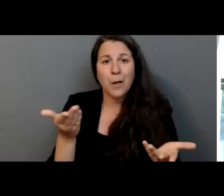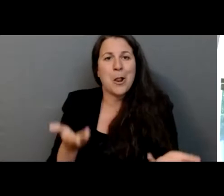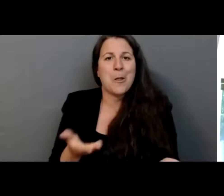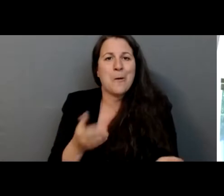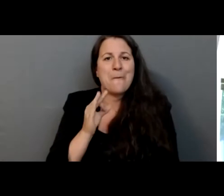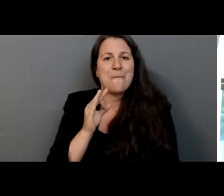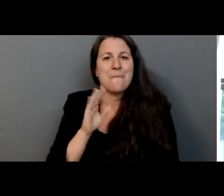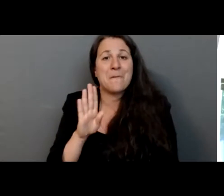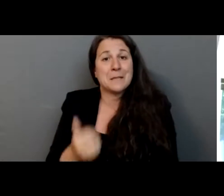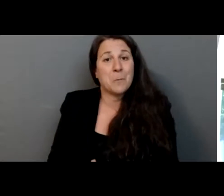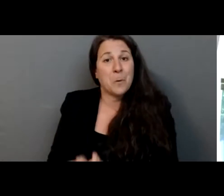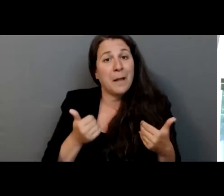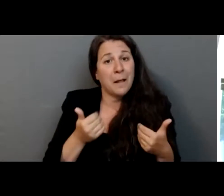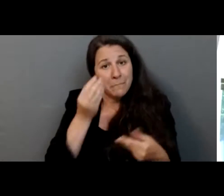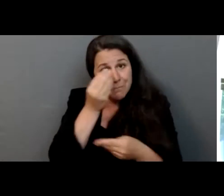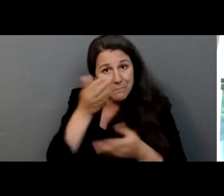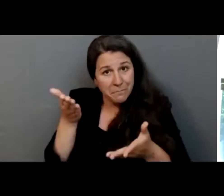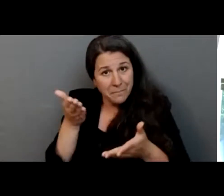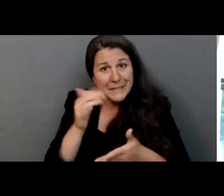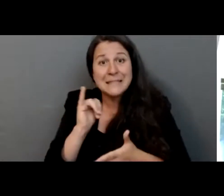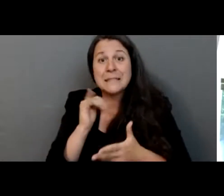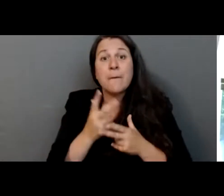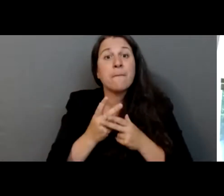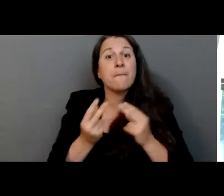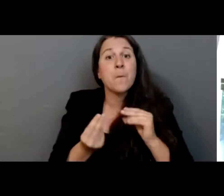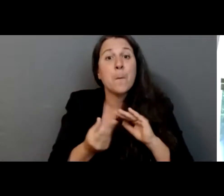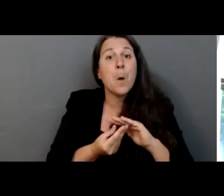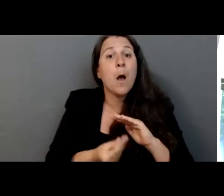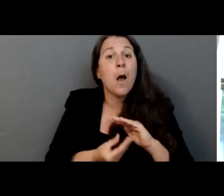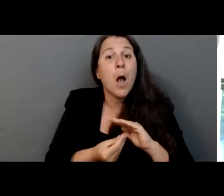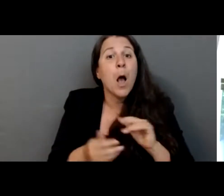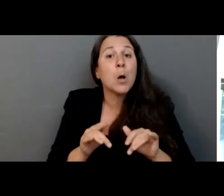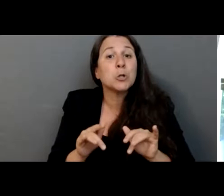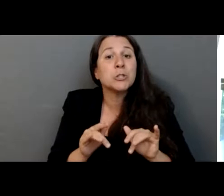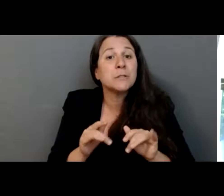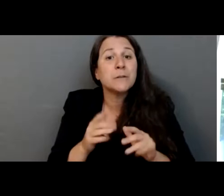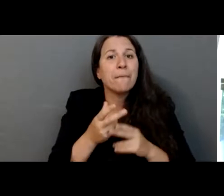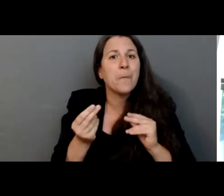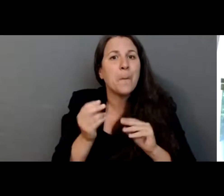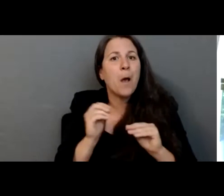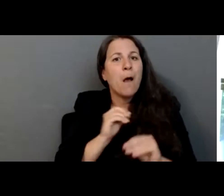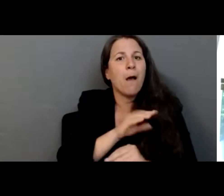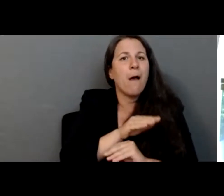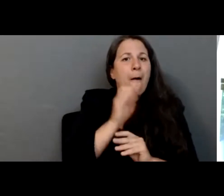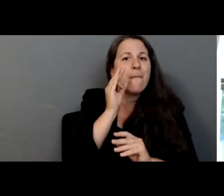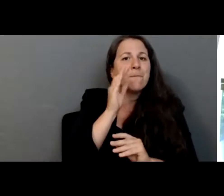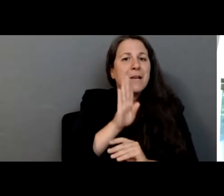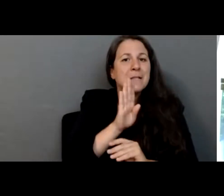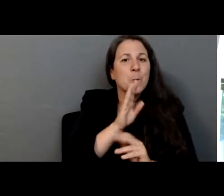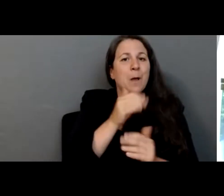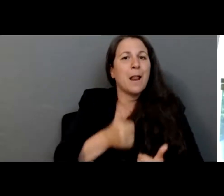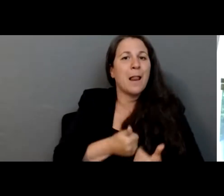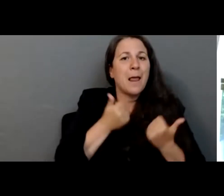ne pas être enregistré, il est toujours possible de soumettre vos questions dans le chat et je les acheminerai moi-même